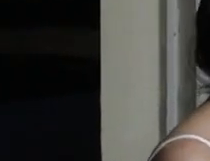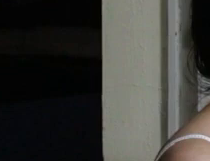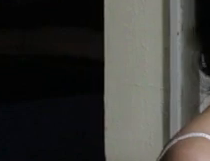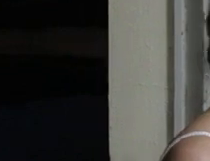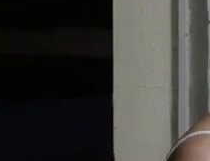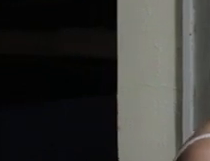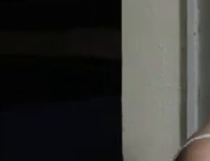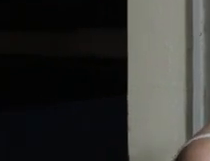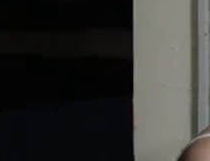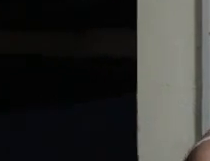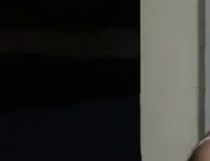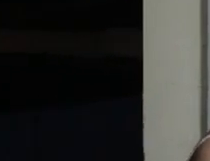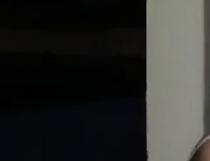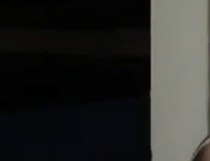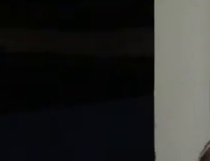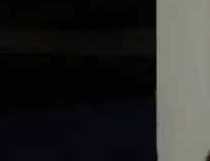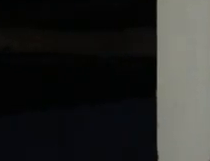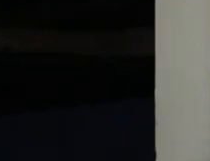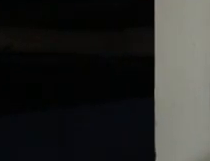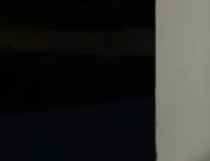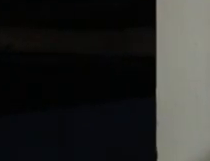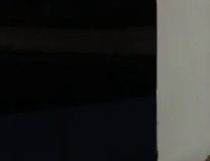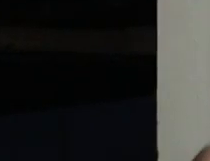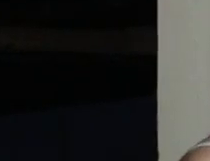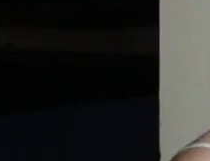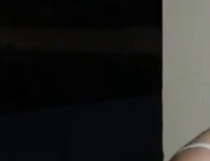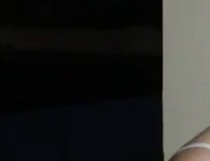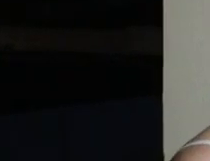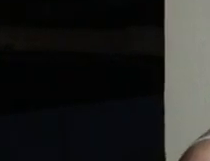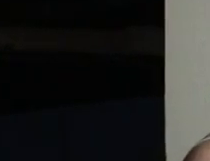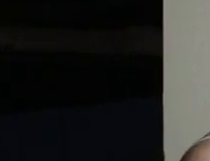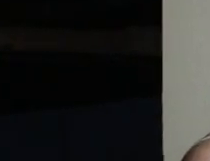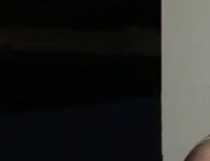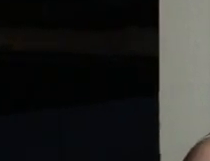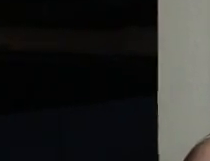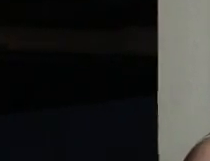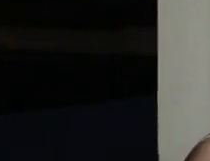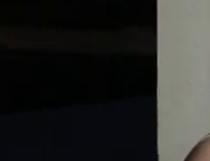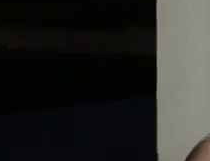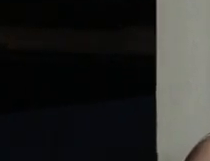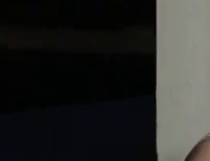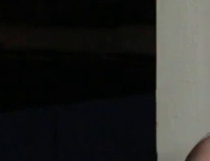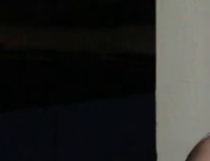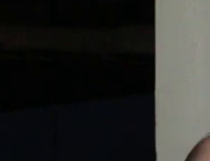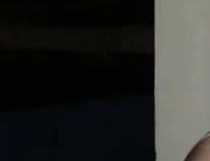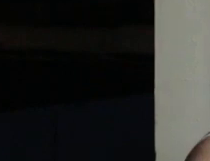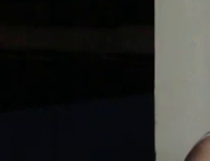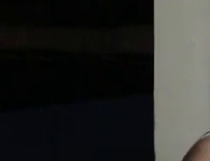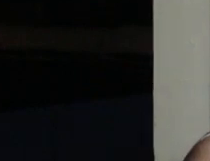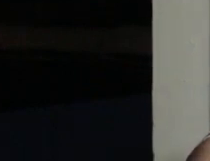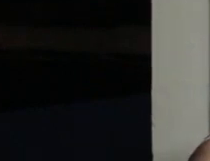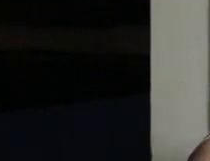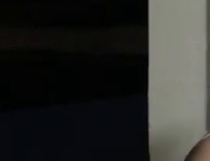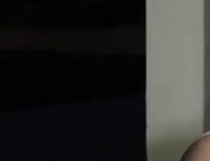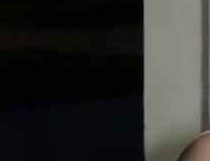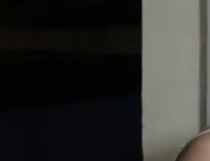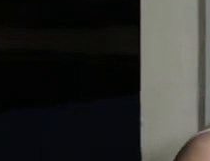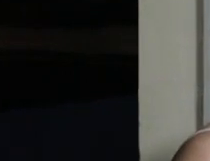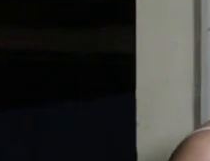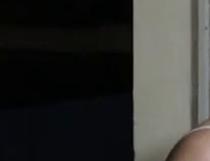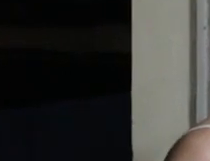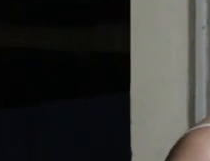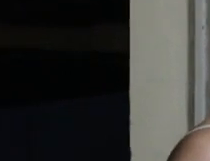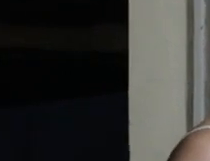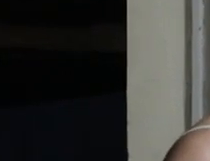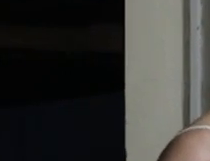Falei com ele, ele falou assim, Carol, pode entrar, pode fazer a visitação, eu estive nessa casa. Não sei se todos sabem da casa que eu estou falando, mas é uma casa maravilhosa, que tem uma